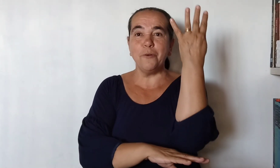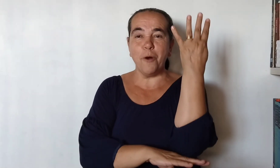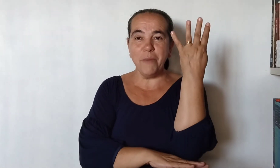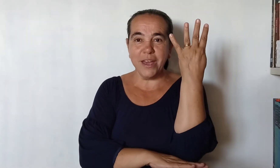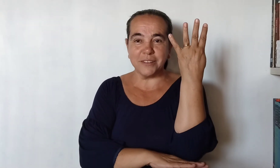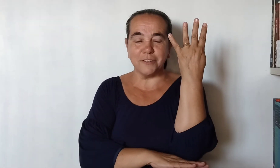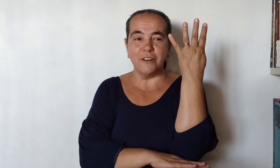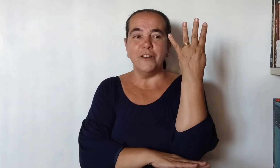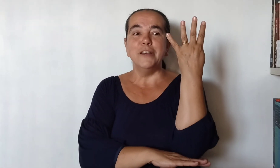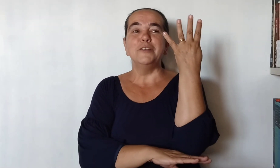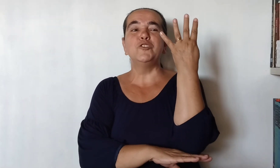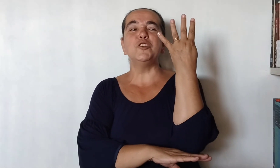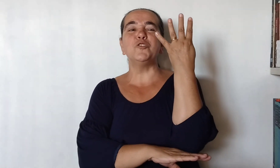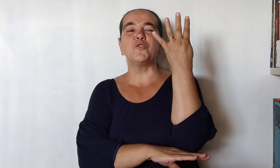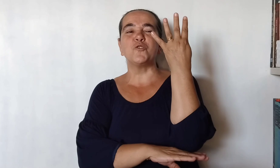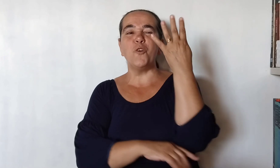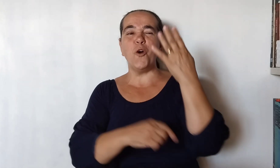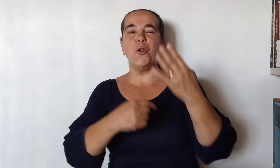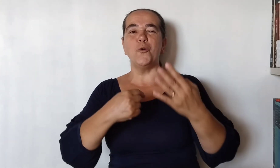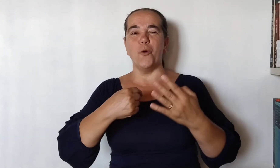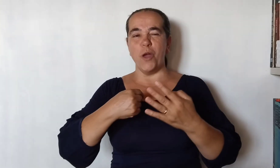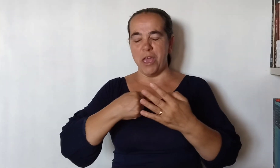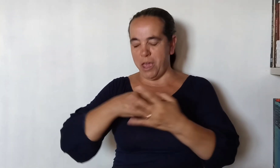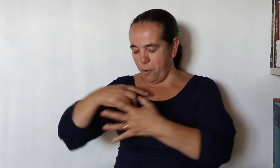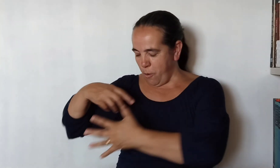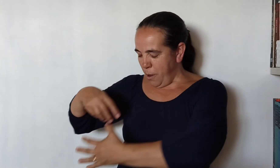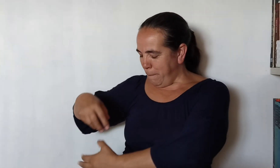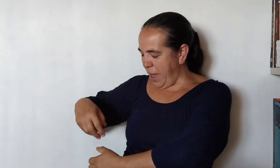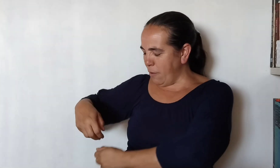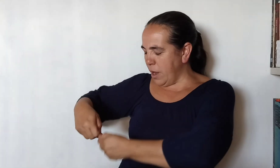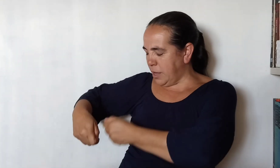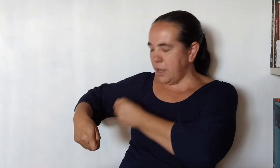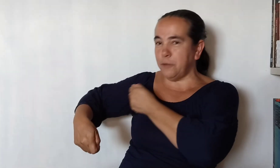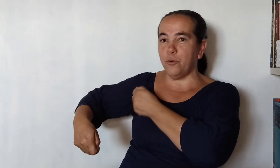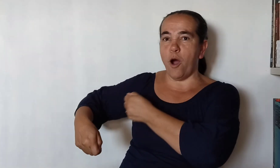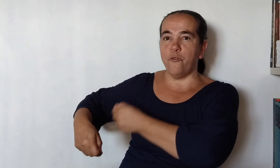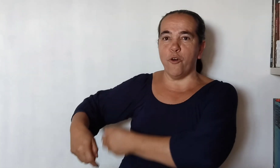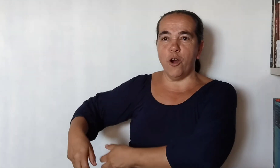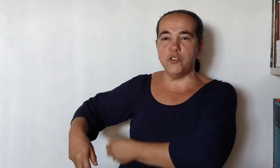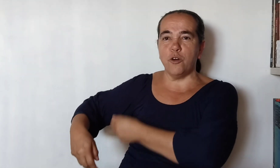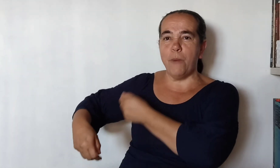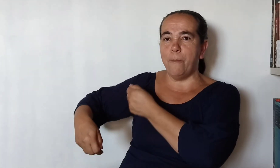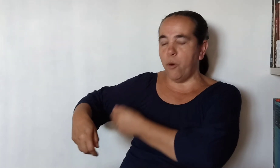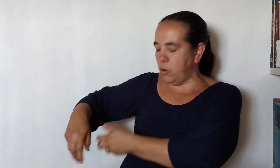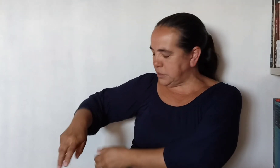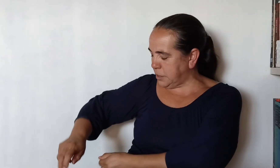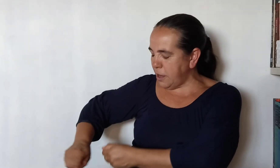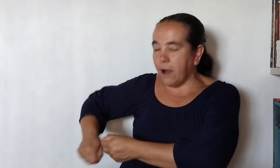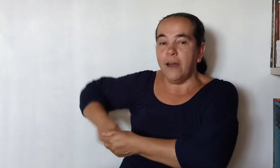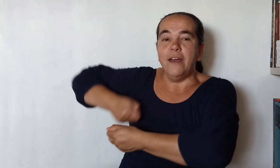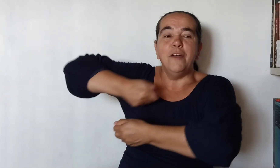no começo. De joio, eu pego aqui do alforja, uma bolsa aqui, ó.